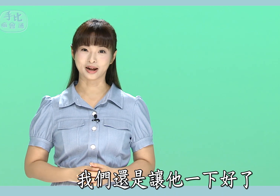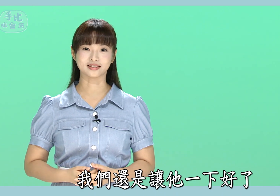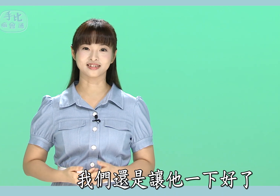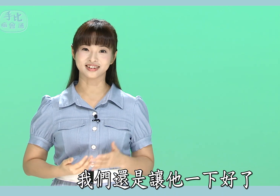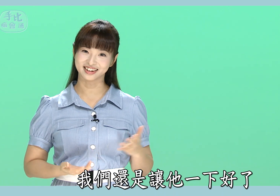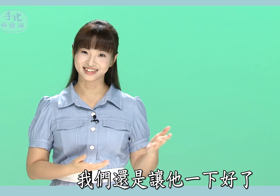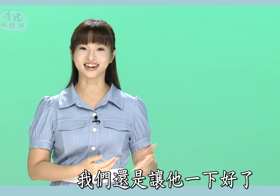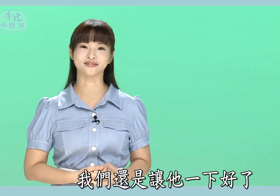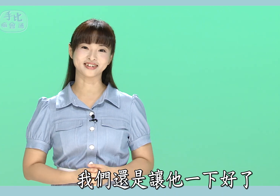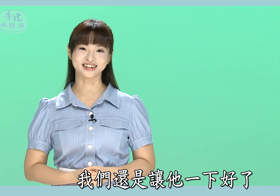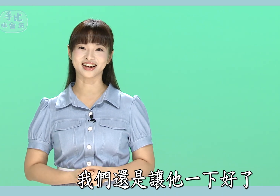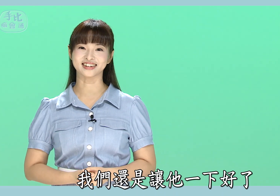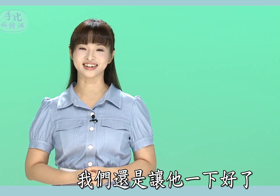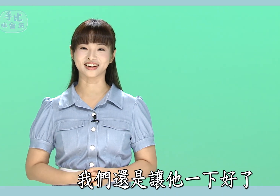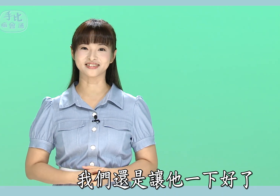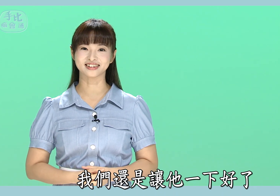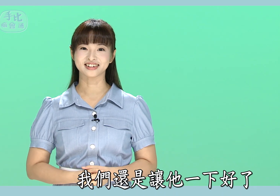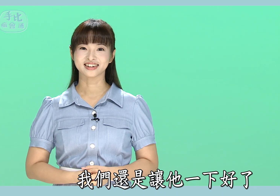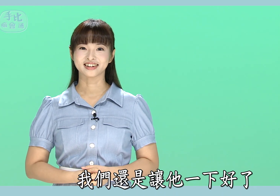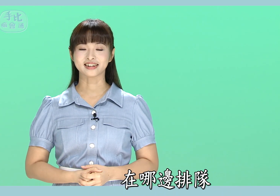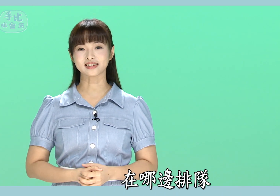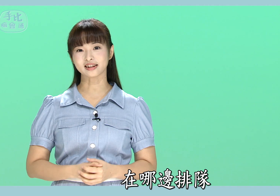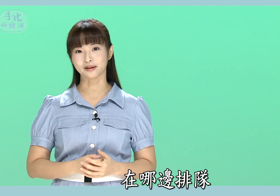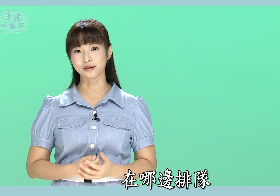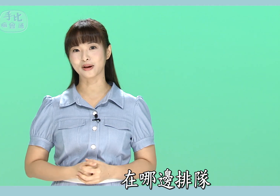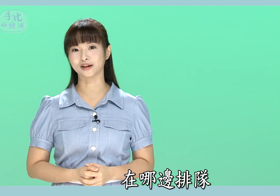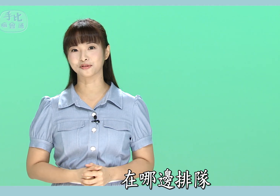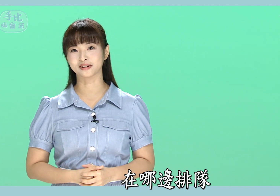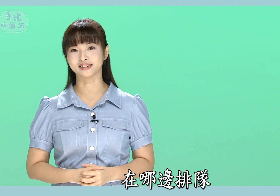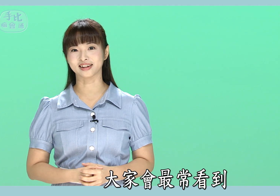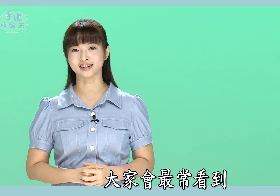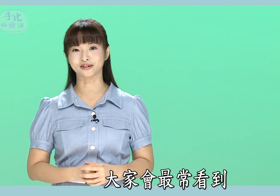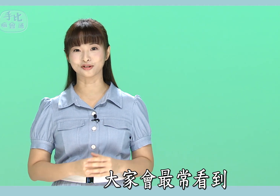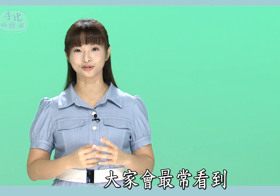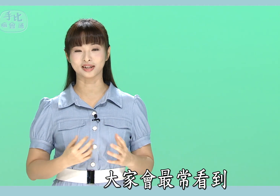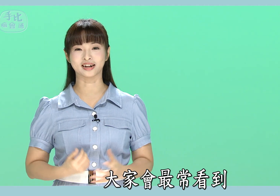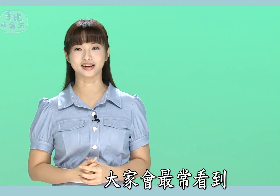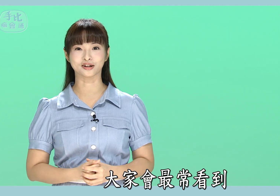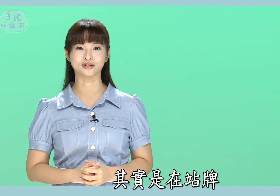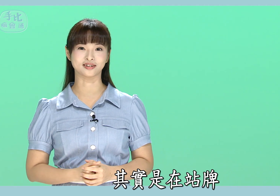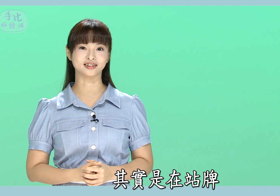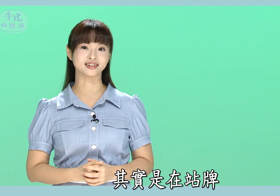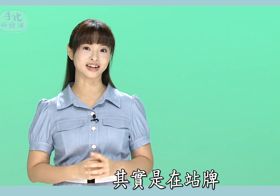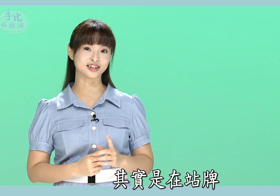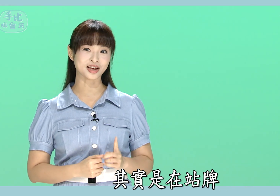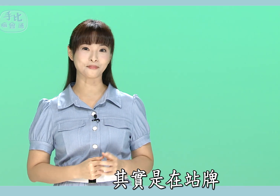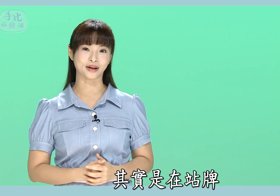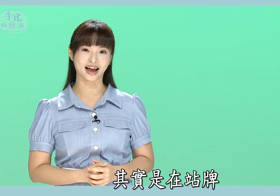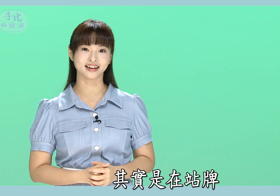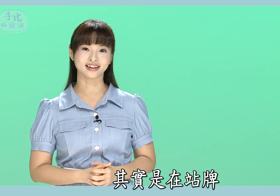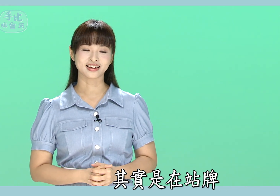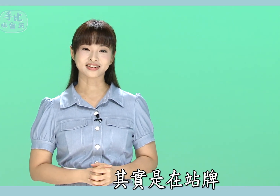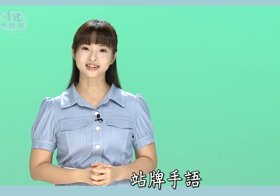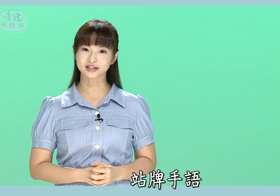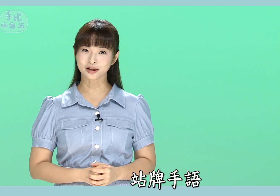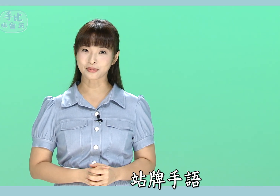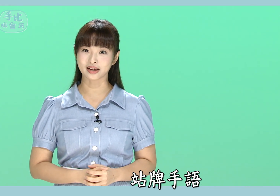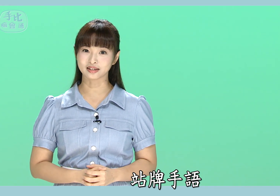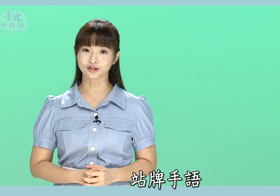是让他一下好了。那在哪边排队？大家会最常看到，其实是在站牌。那站牌这个手